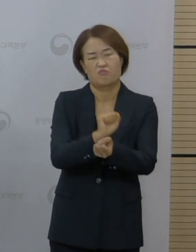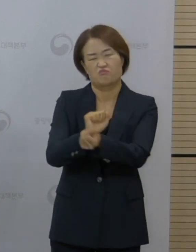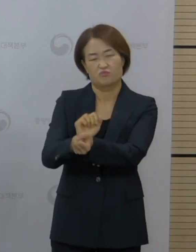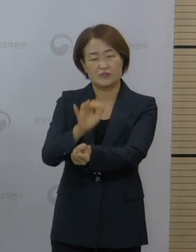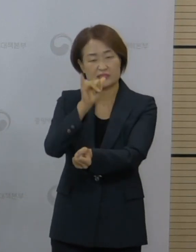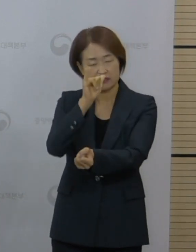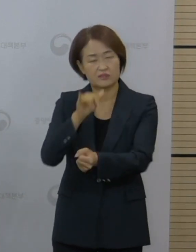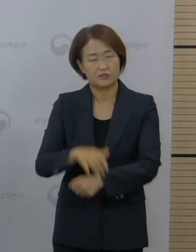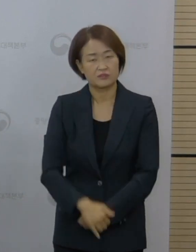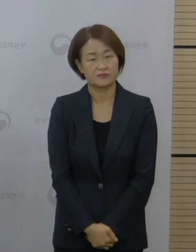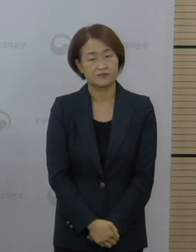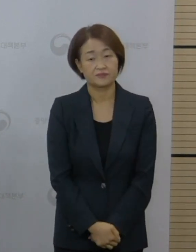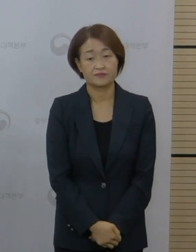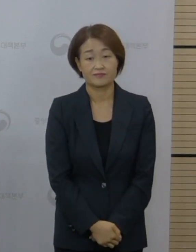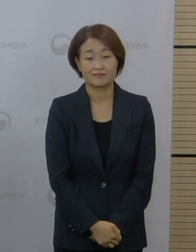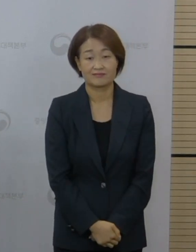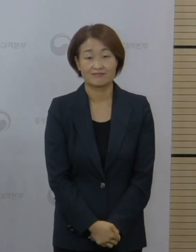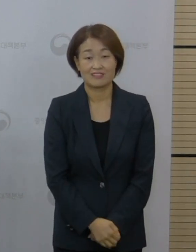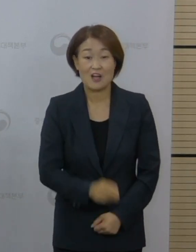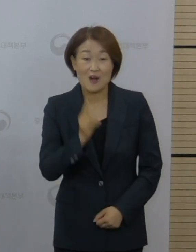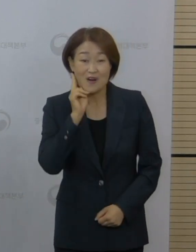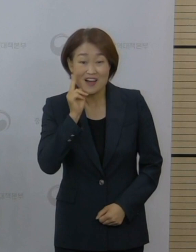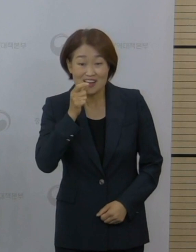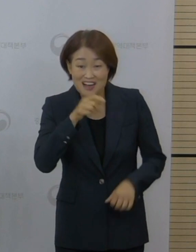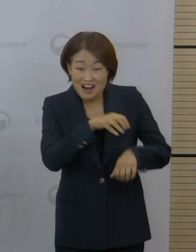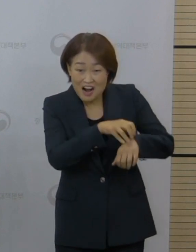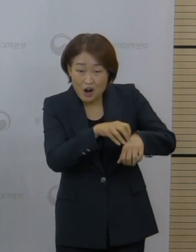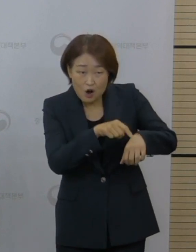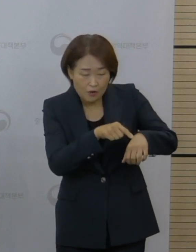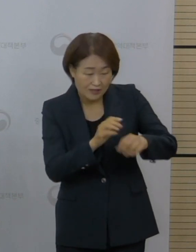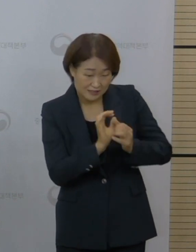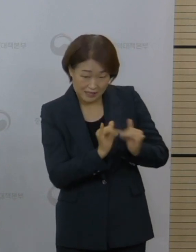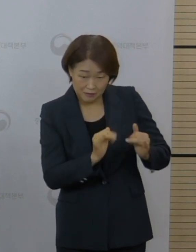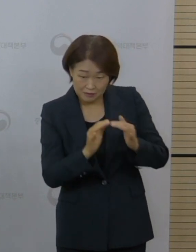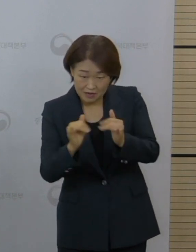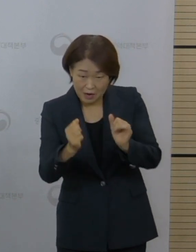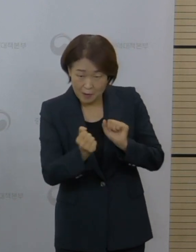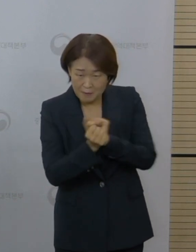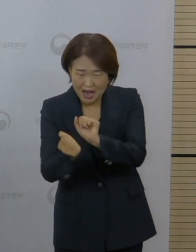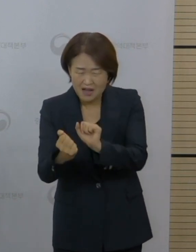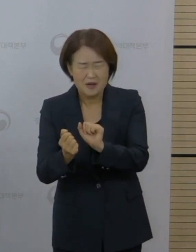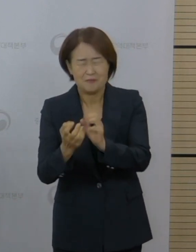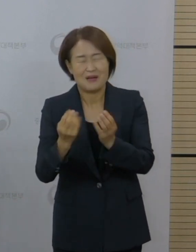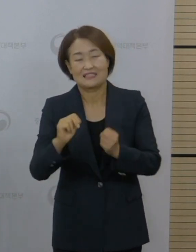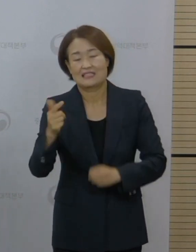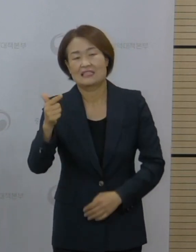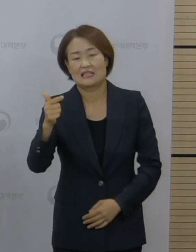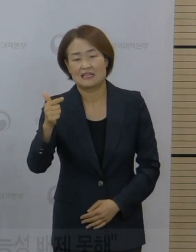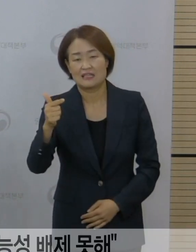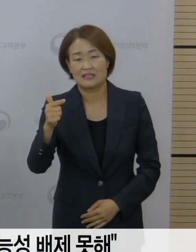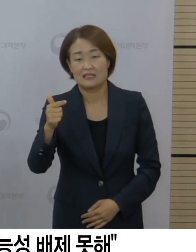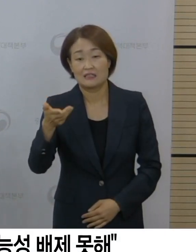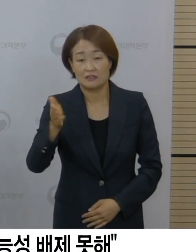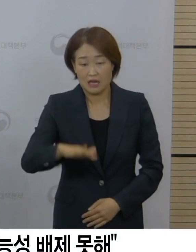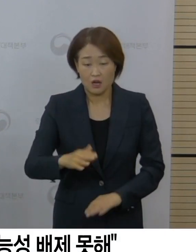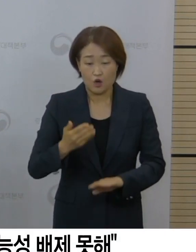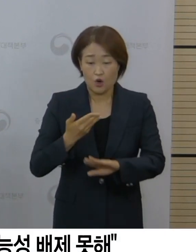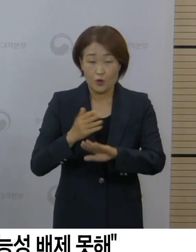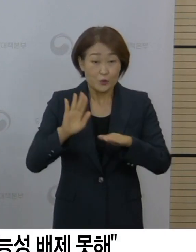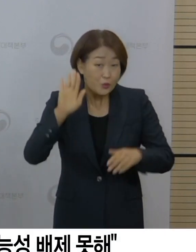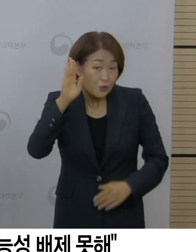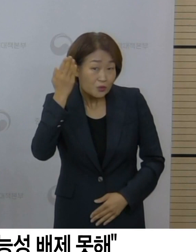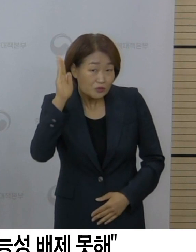질환입니다. 원숭이 두창은 사람 간 감염은 드문 것으로 평가되지만 해외 여행